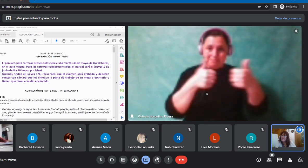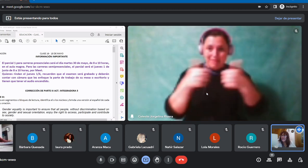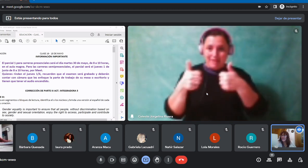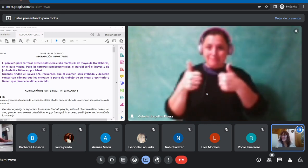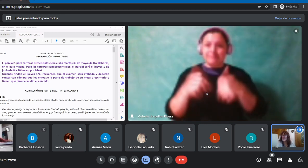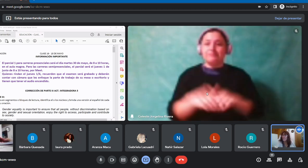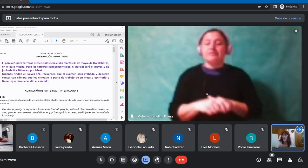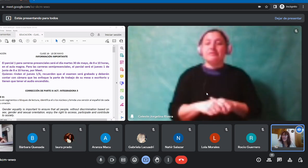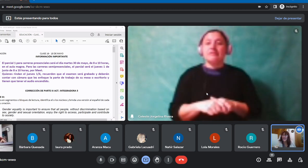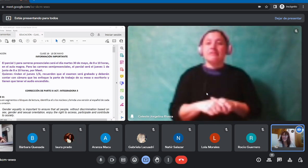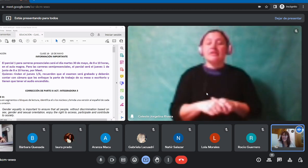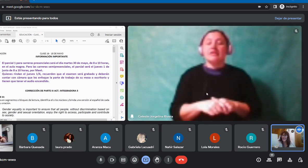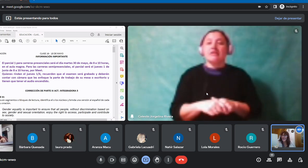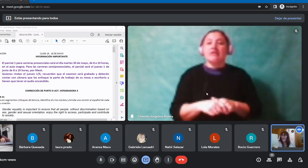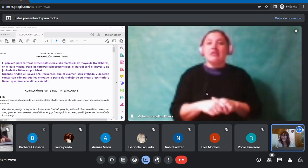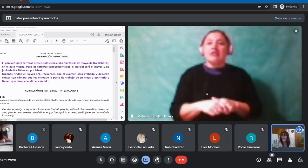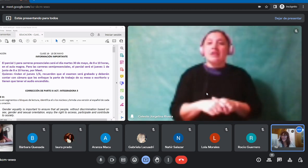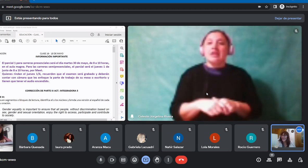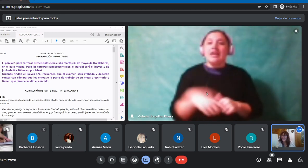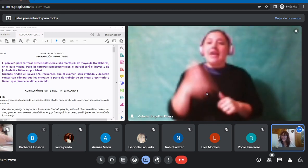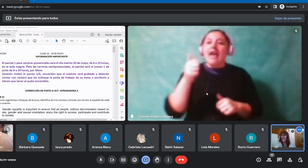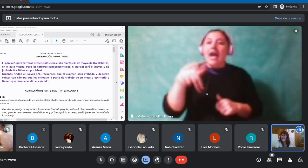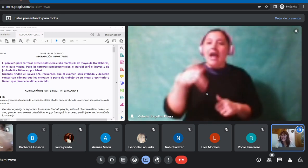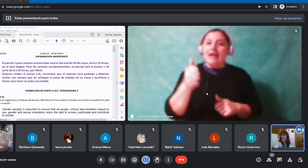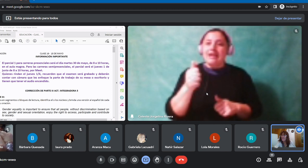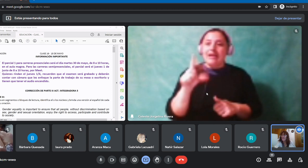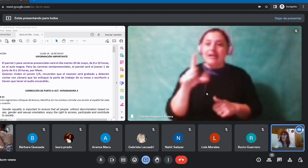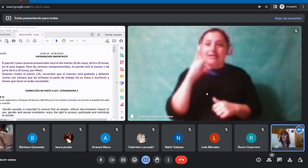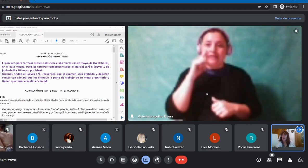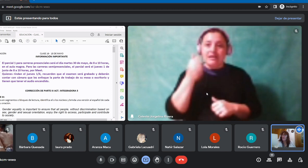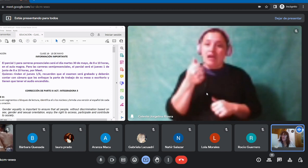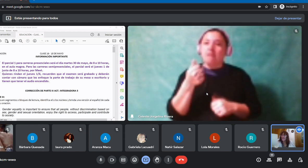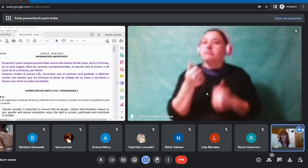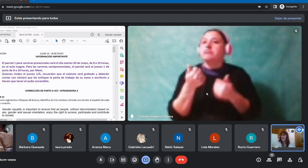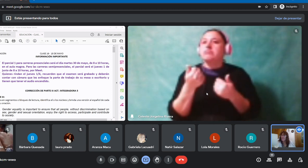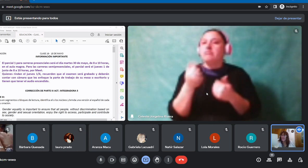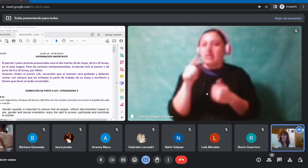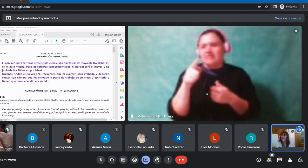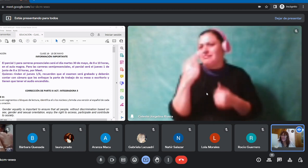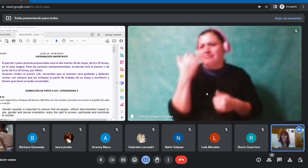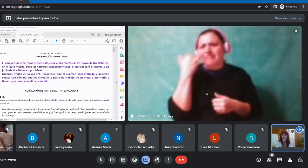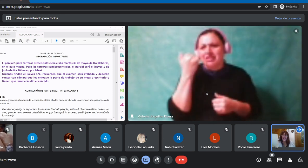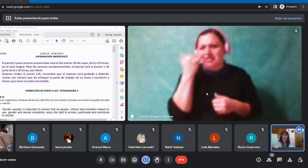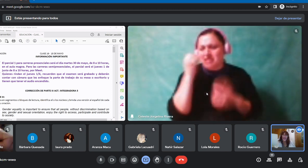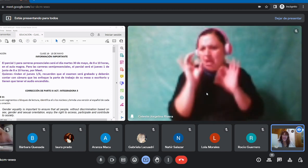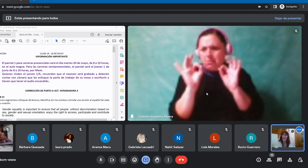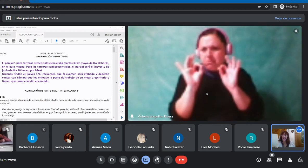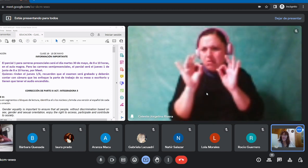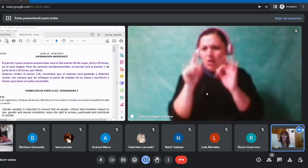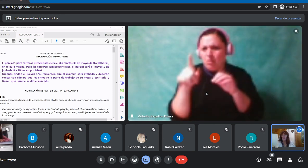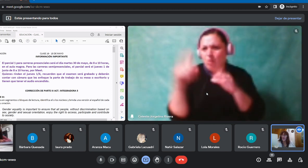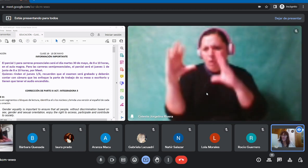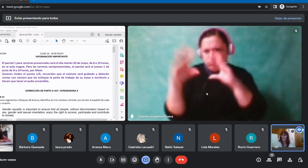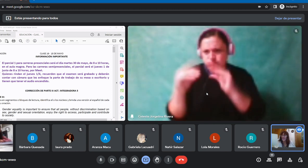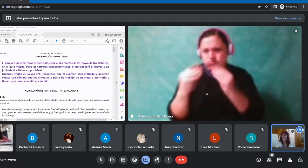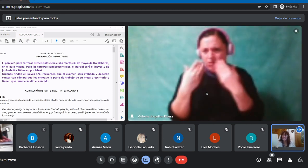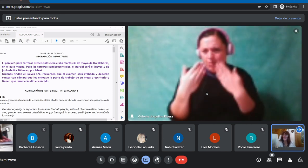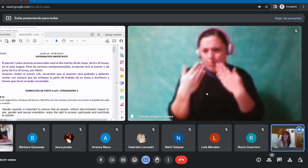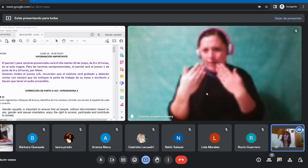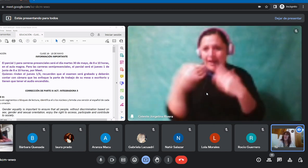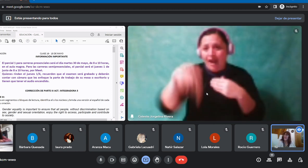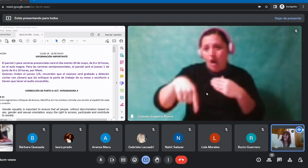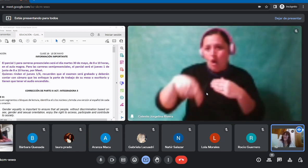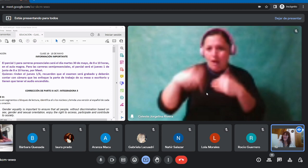Analía, si querés ya podés dejar el. Así está perfecto como te está iluminando, te está enfocando. Así